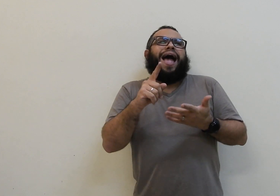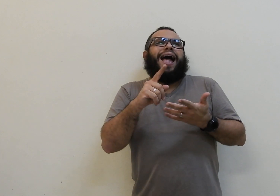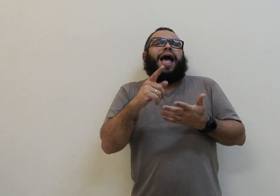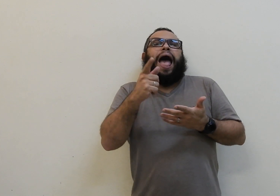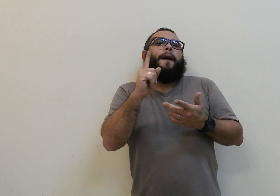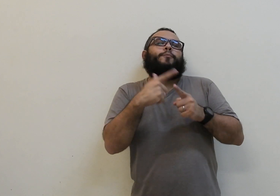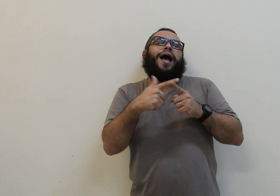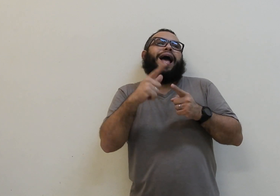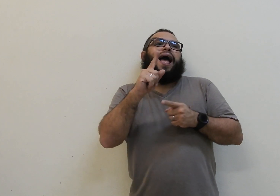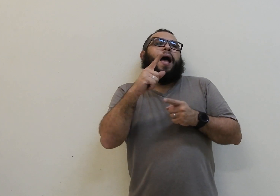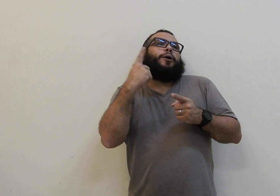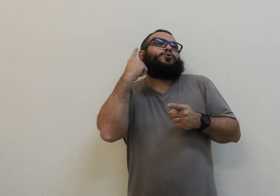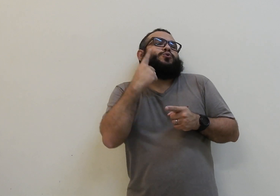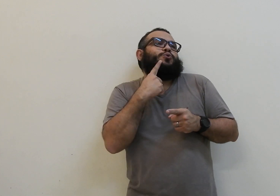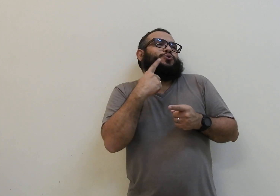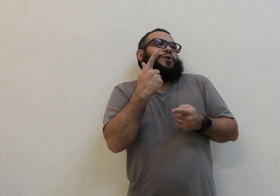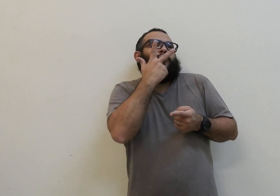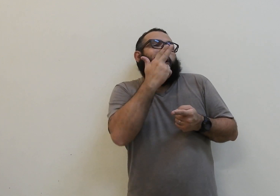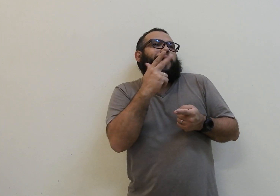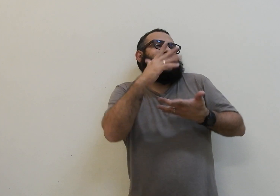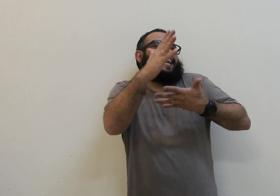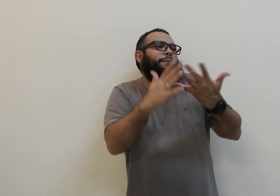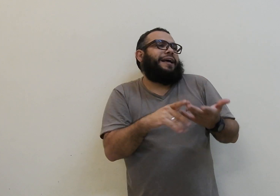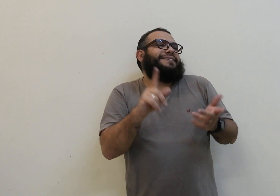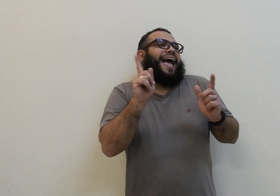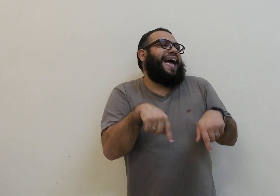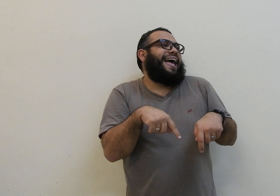disciplina obrigatória no nosso curso?